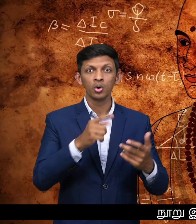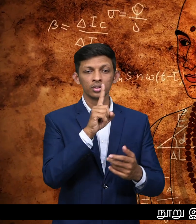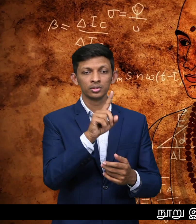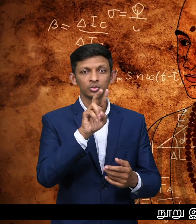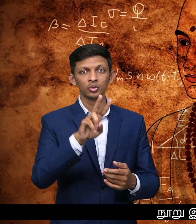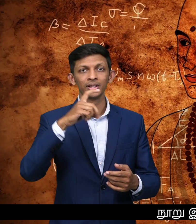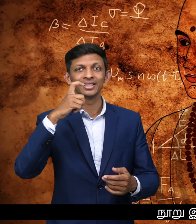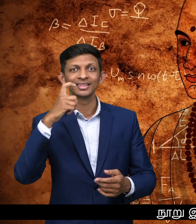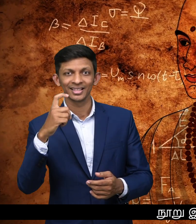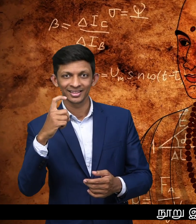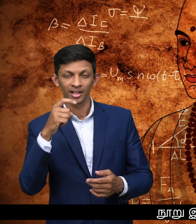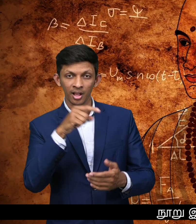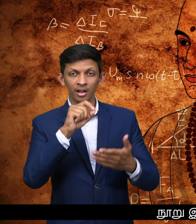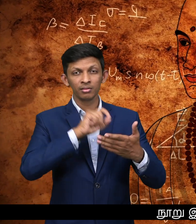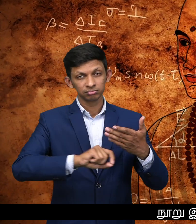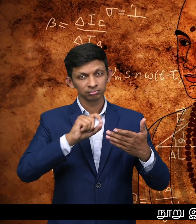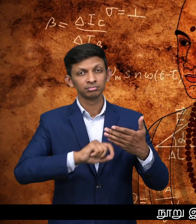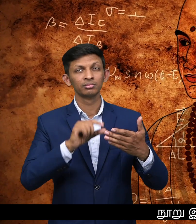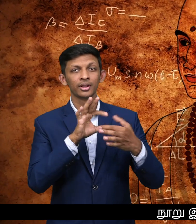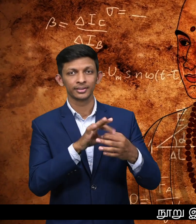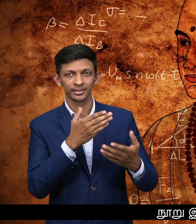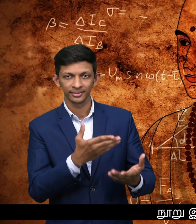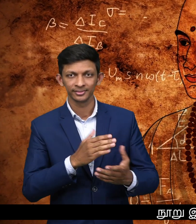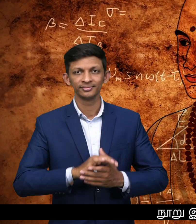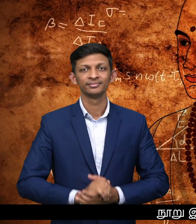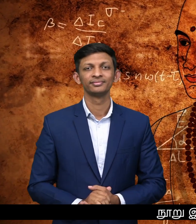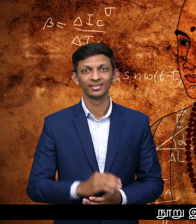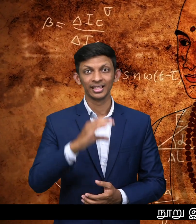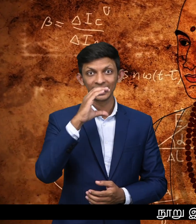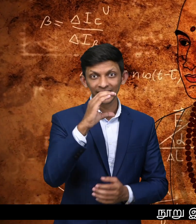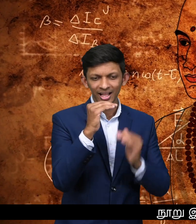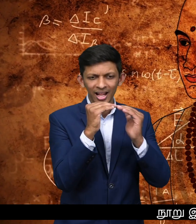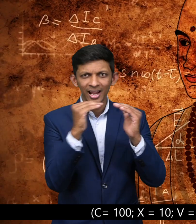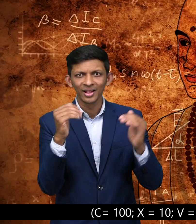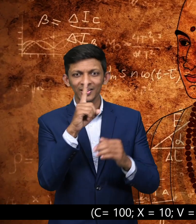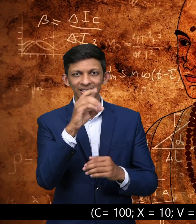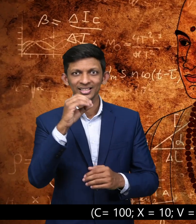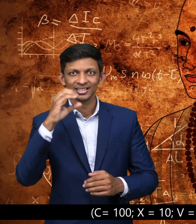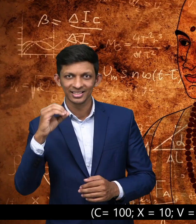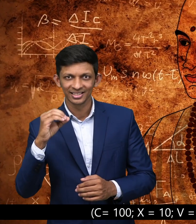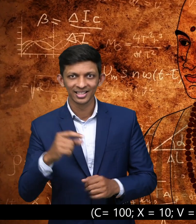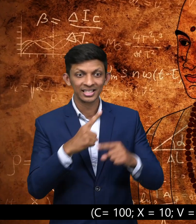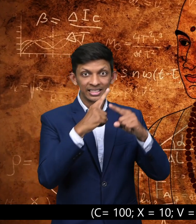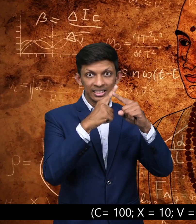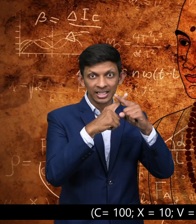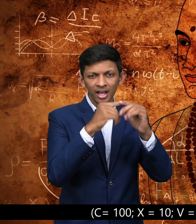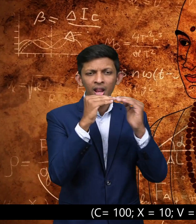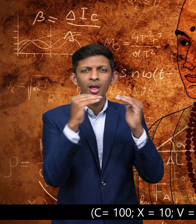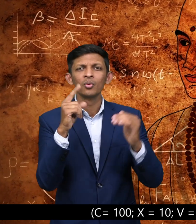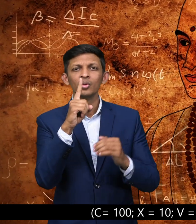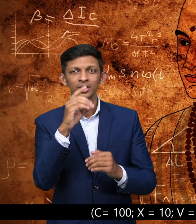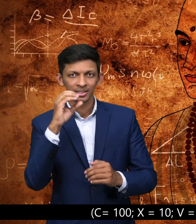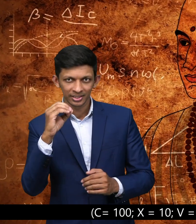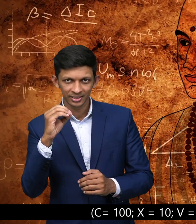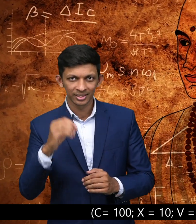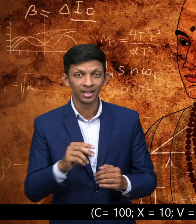127 CXX VII, அதாவது C ஈடு 100, X